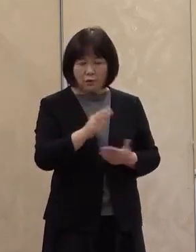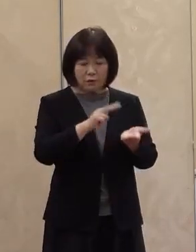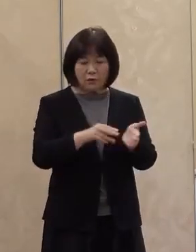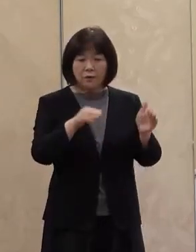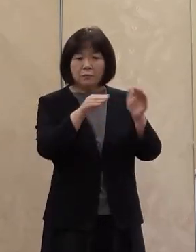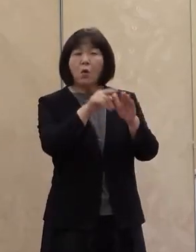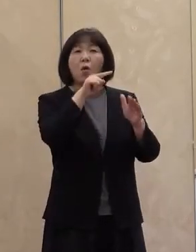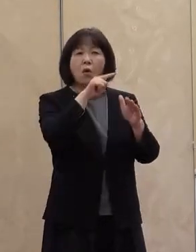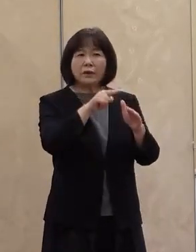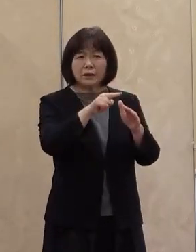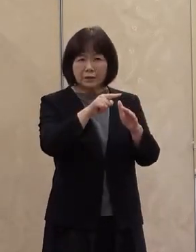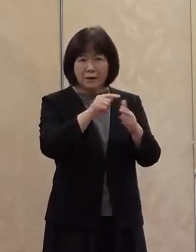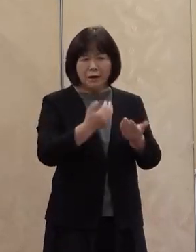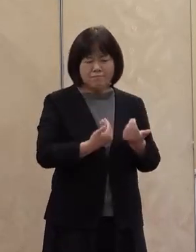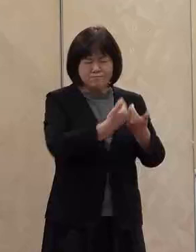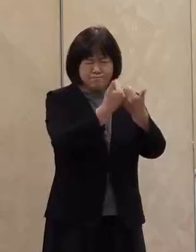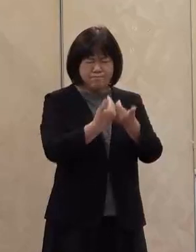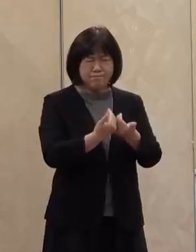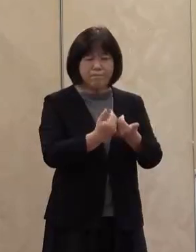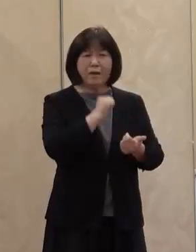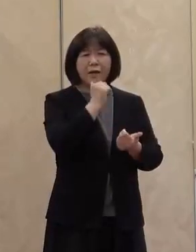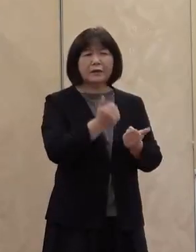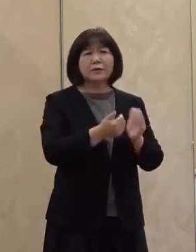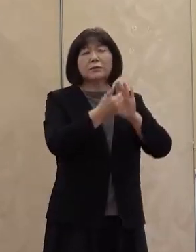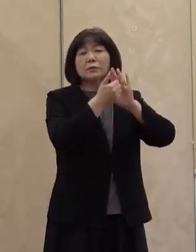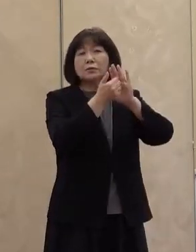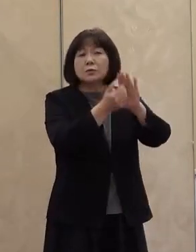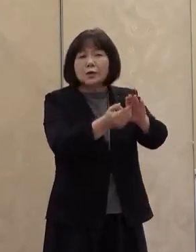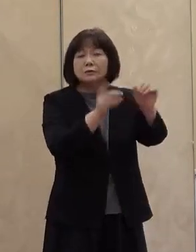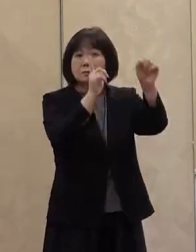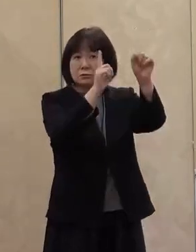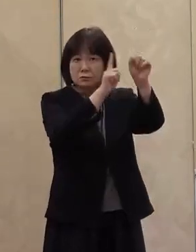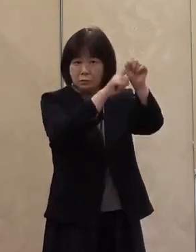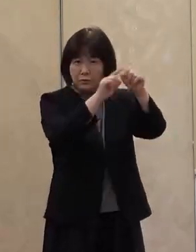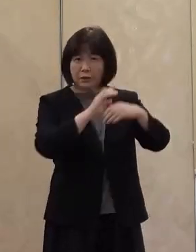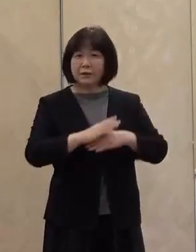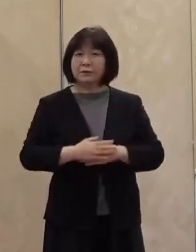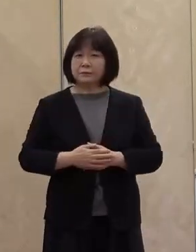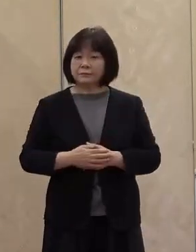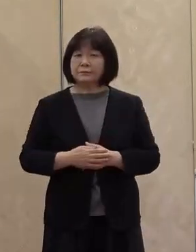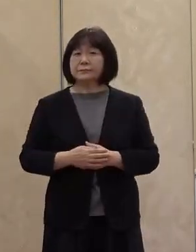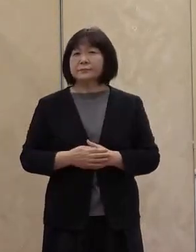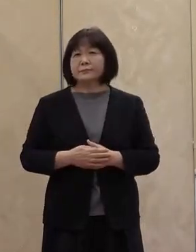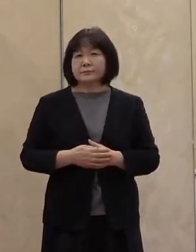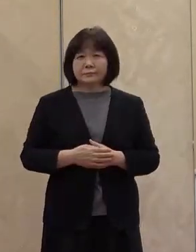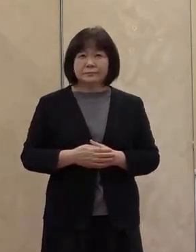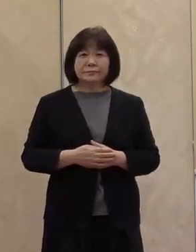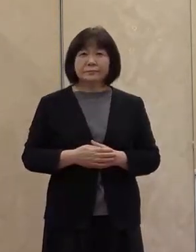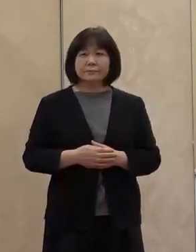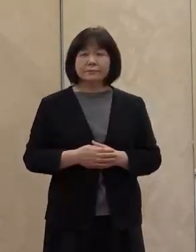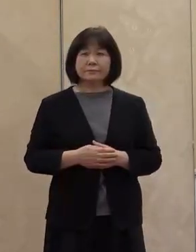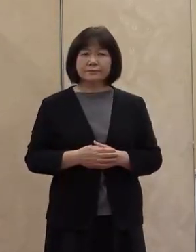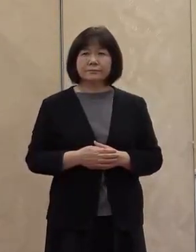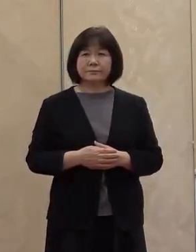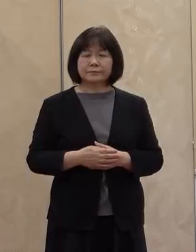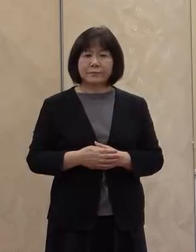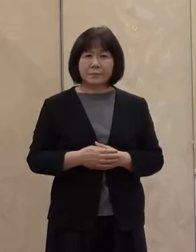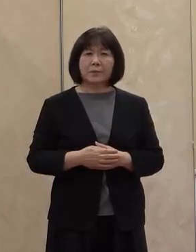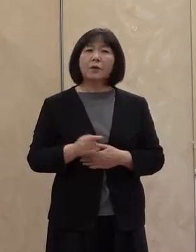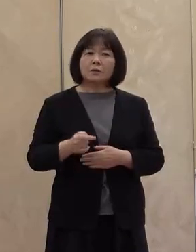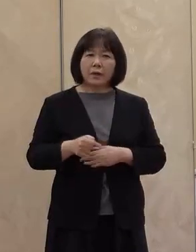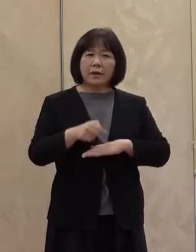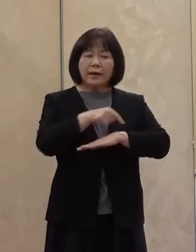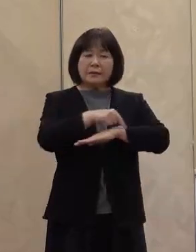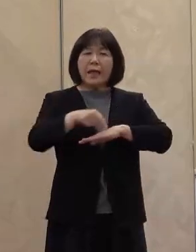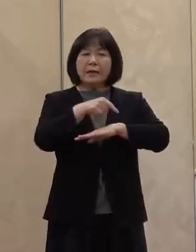が逼迫するのを防ぐということを大きな目標にしています。政策